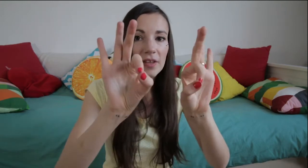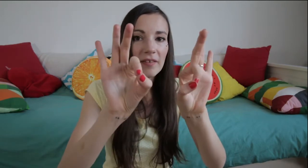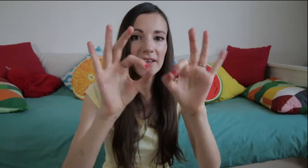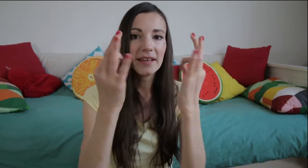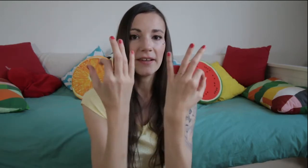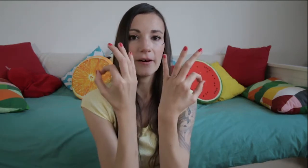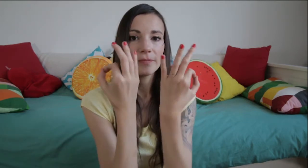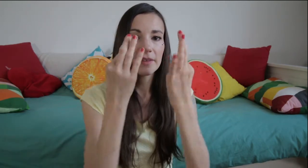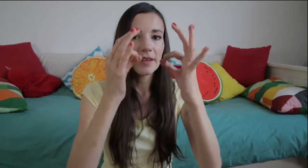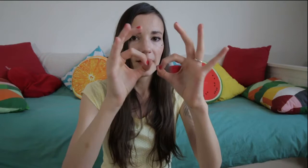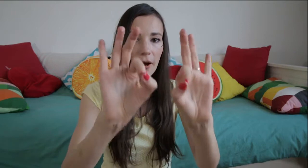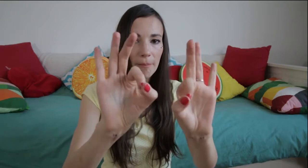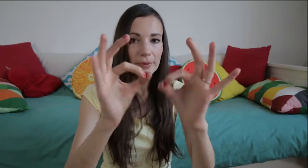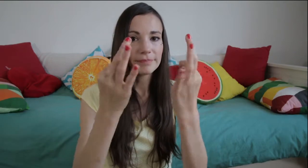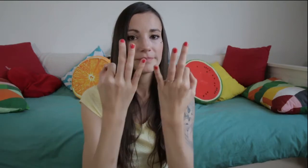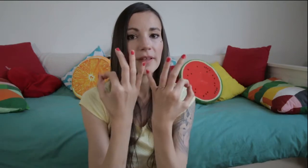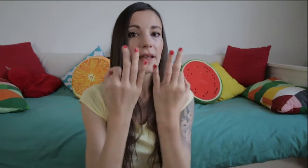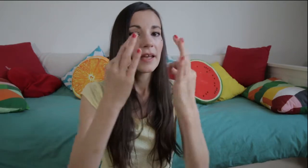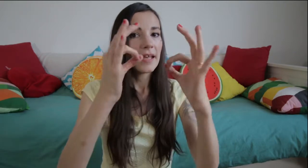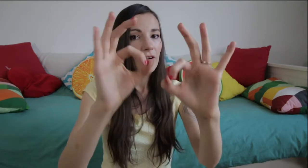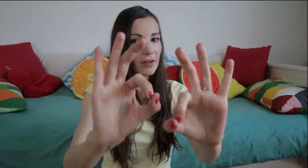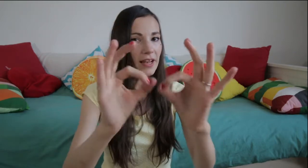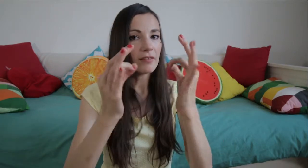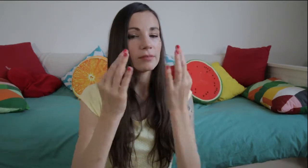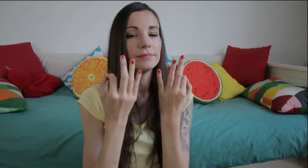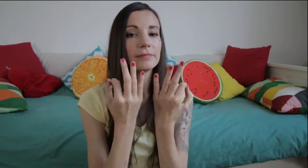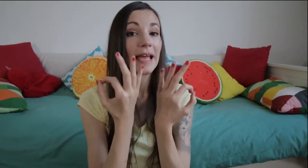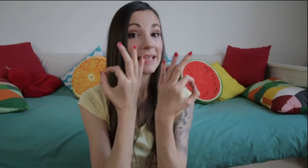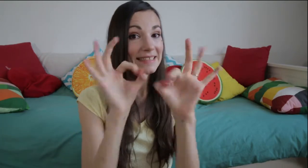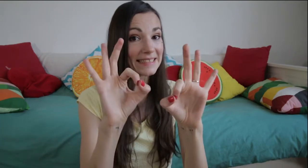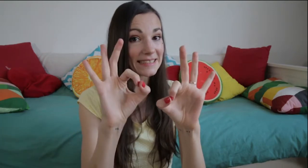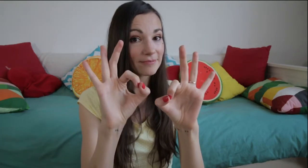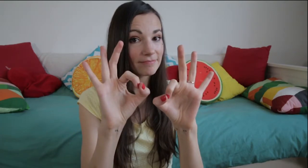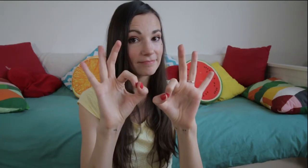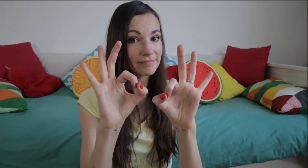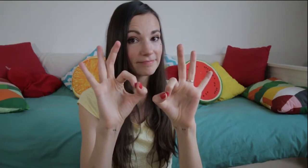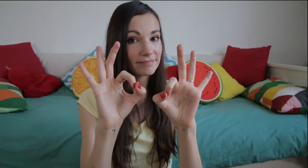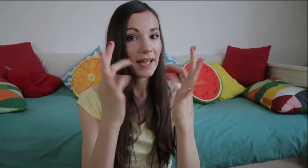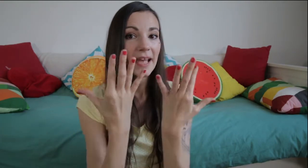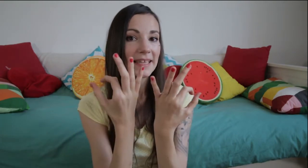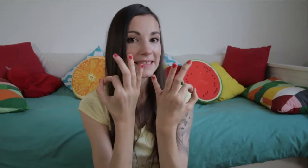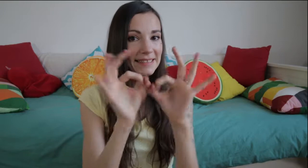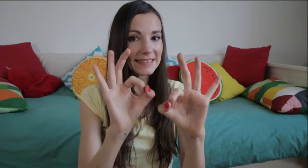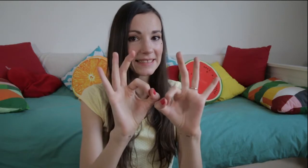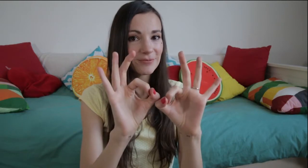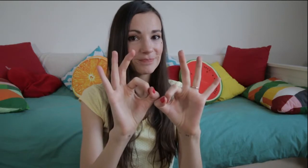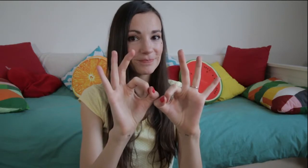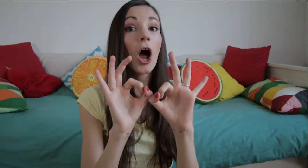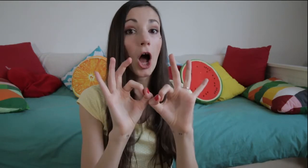vers l'intérieur. Hop. Et on va vers l'avant. 10. 10. Un